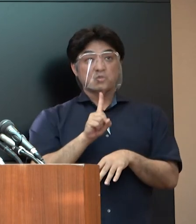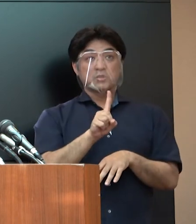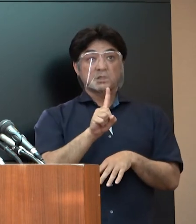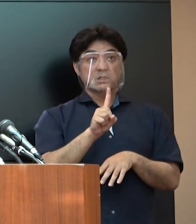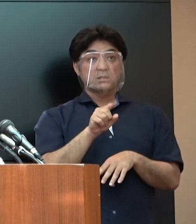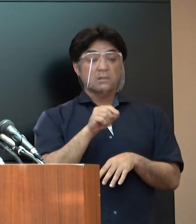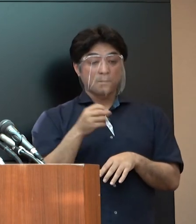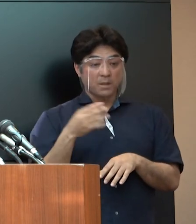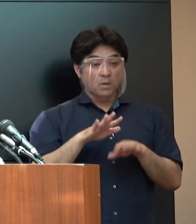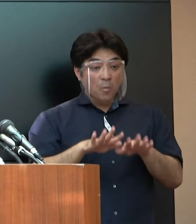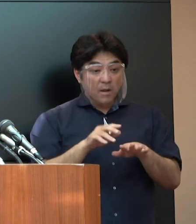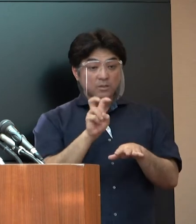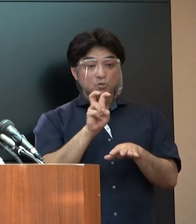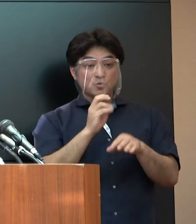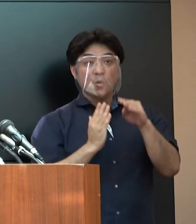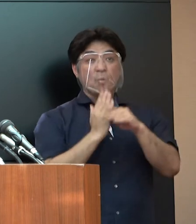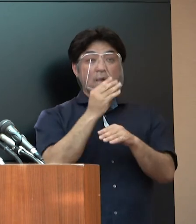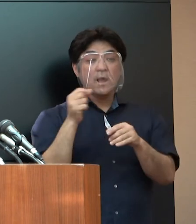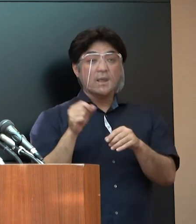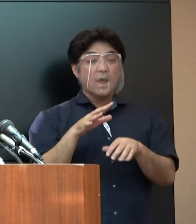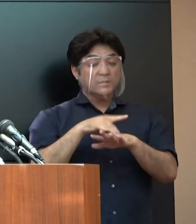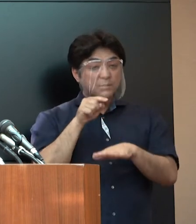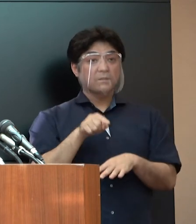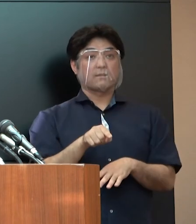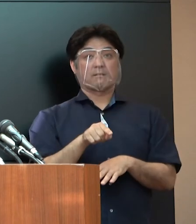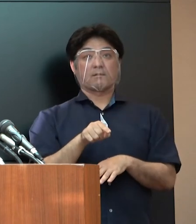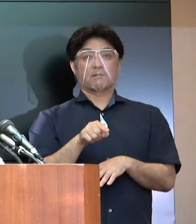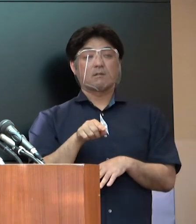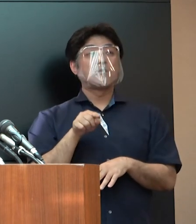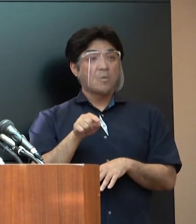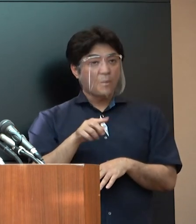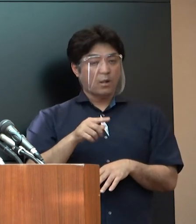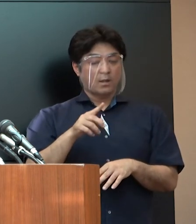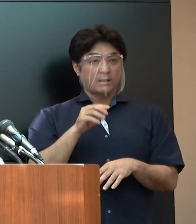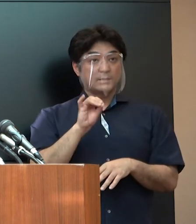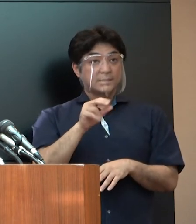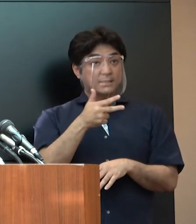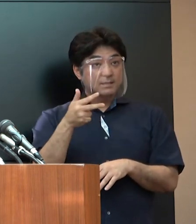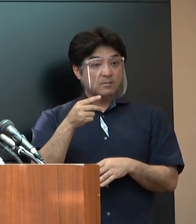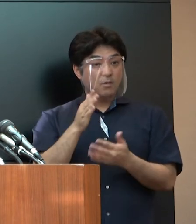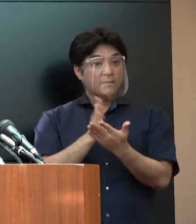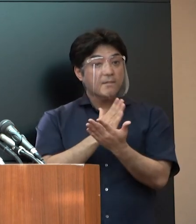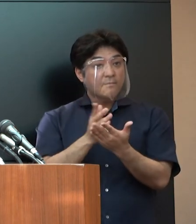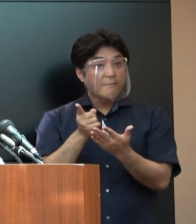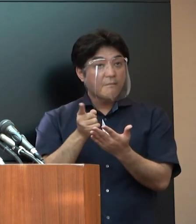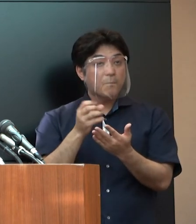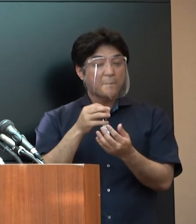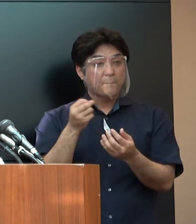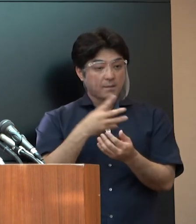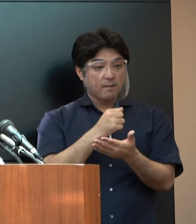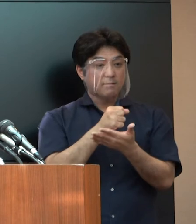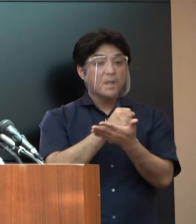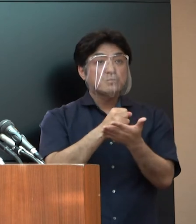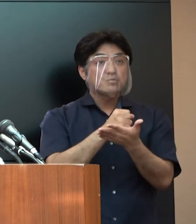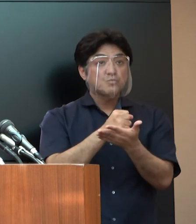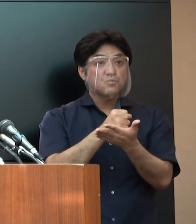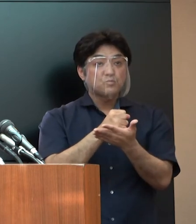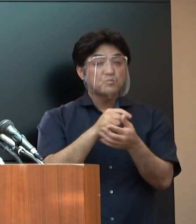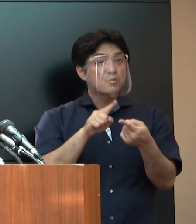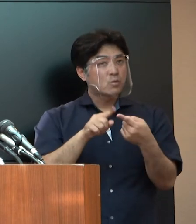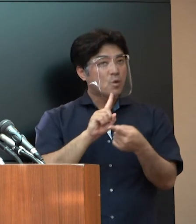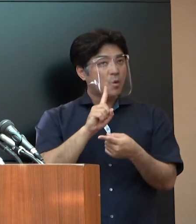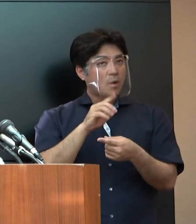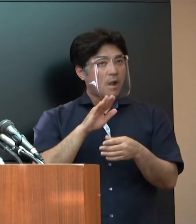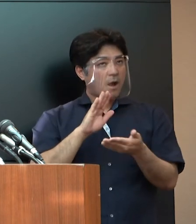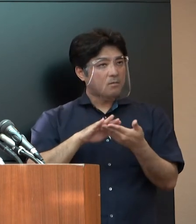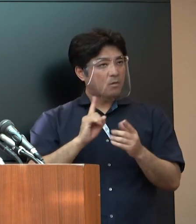ています。この段階での治療の判断、タイミングとして良かったのかどうか、ご自身で、どう考えかについてお